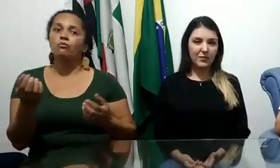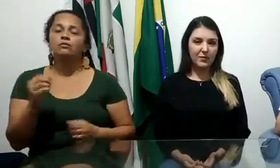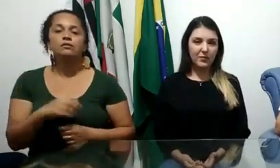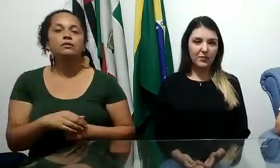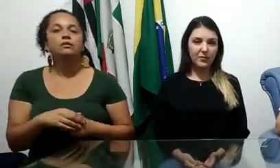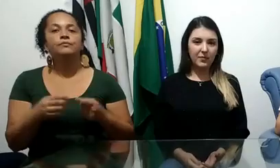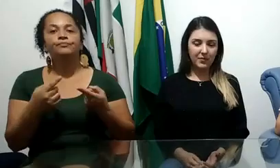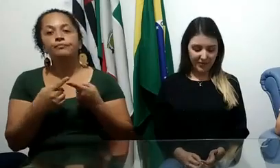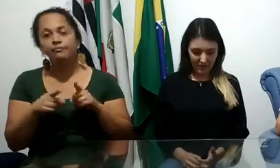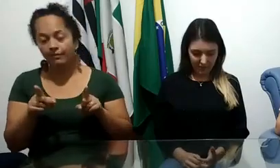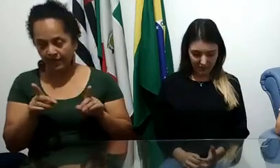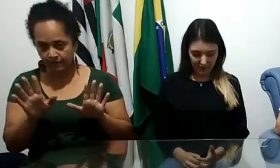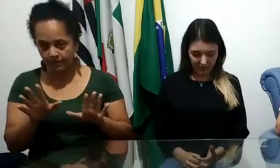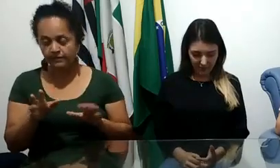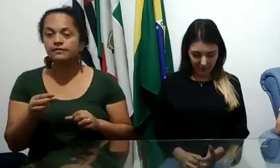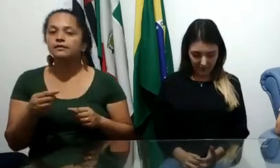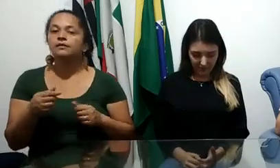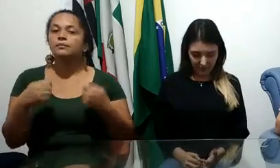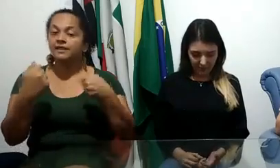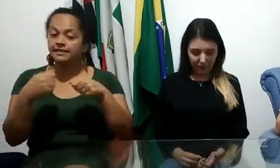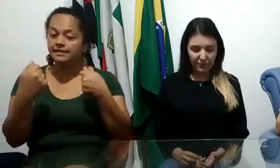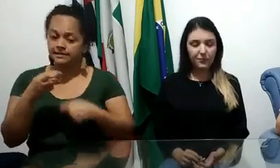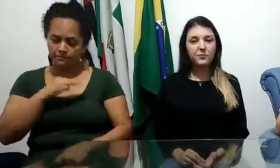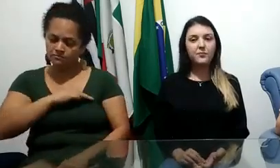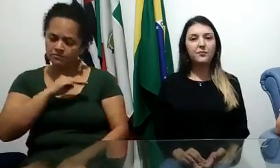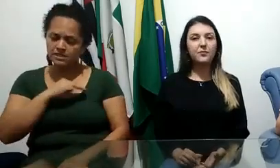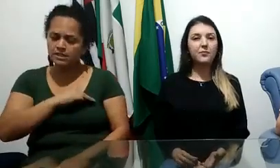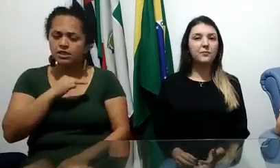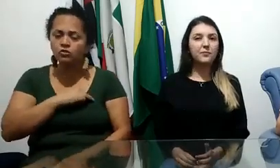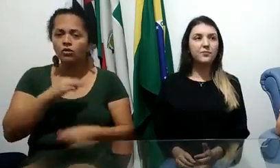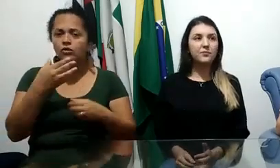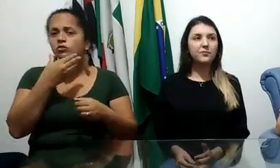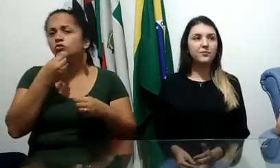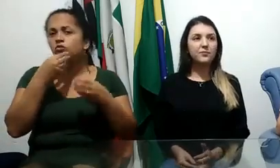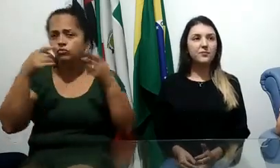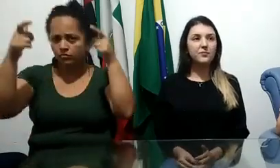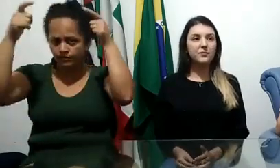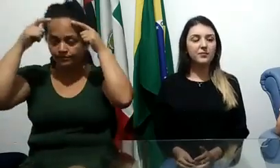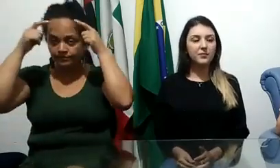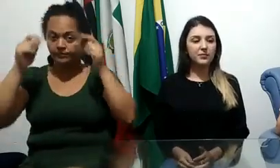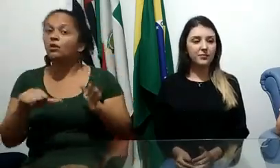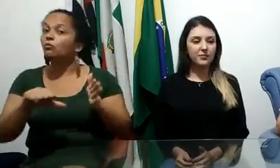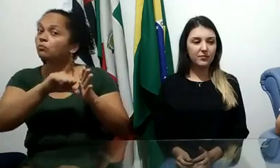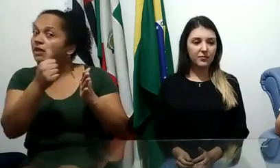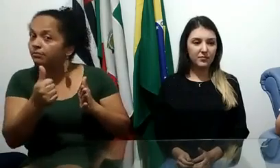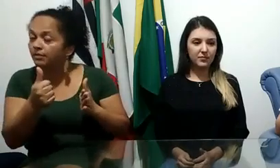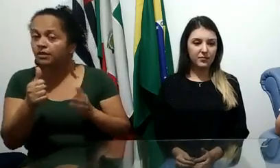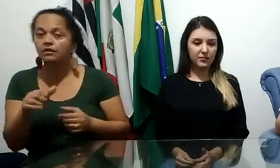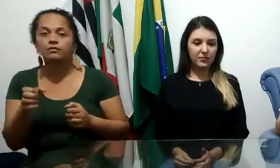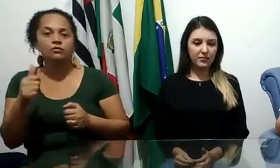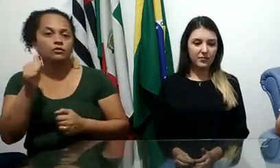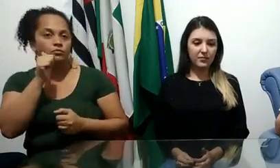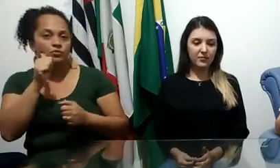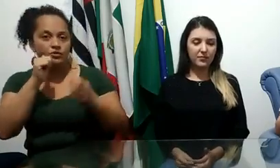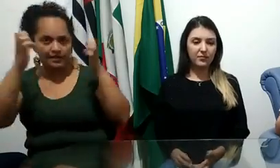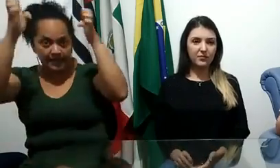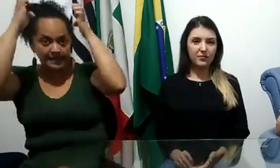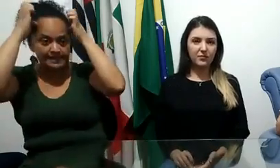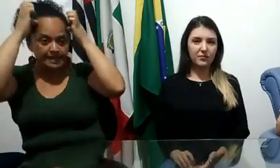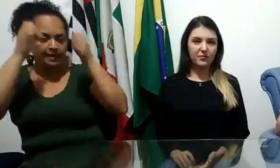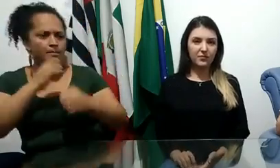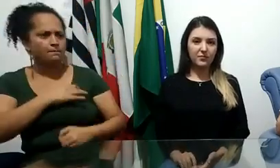tivesse misericórdia. E ela ficou, no primeiro momento que ela sentiu medo, e aí o próprio tio dela deu uma